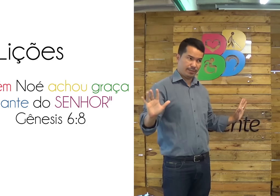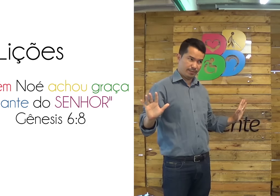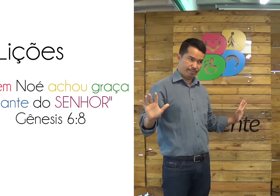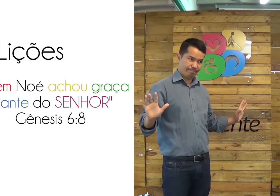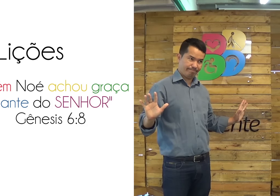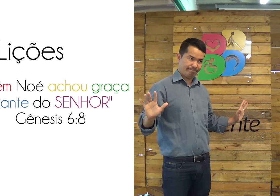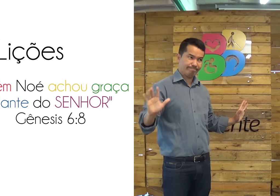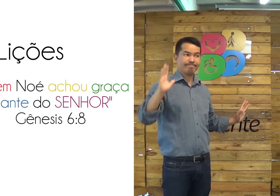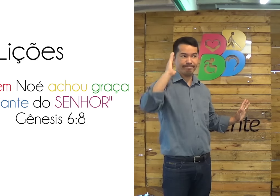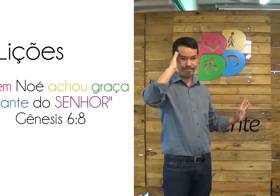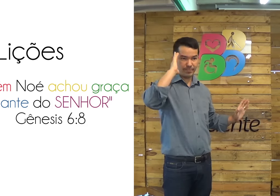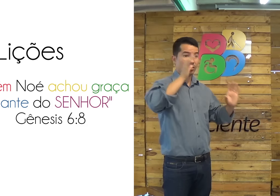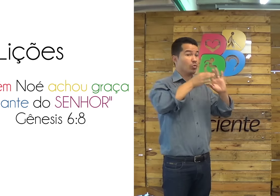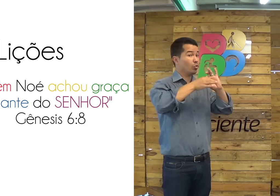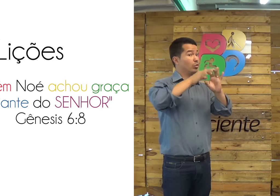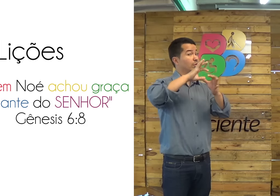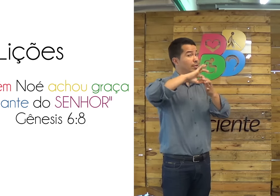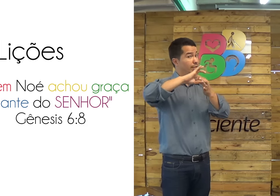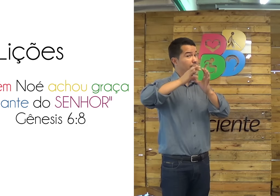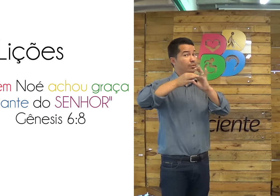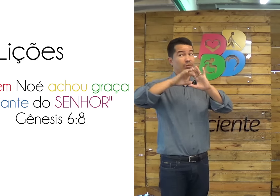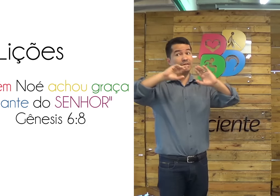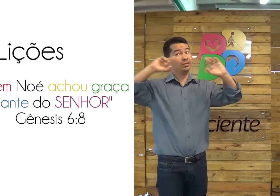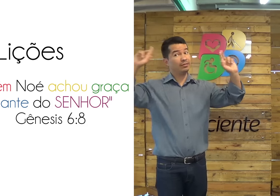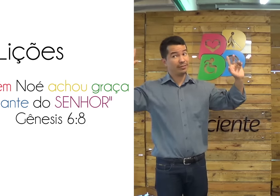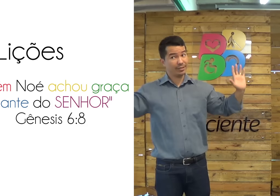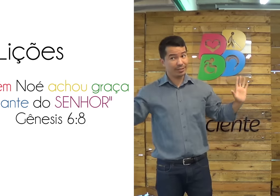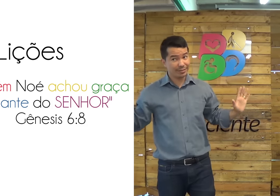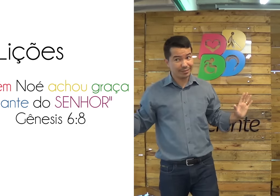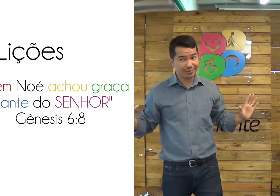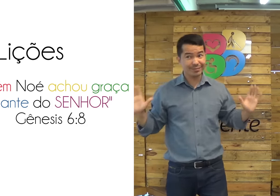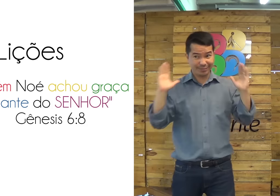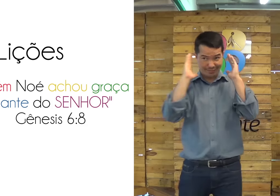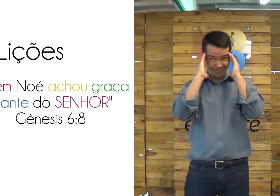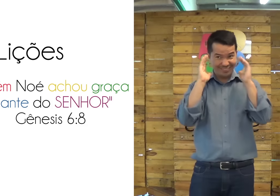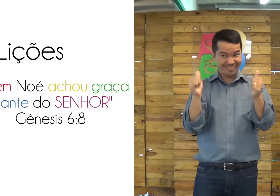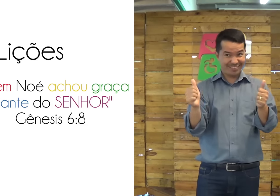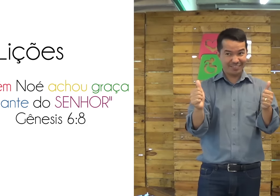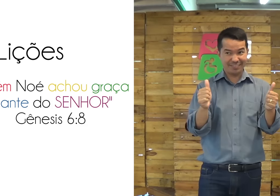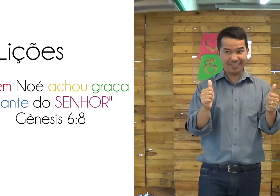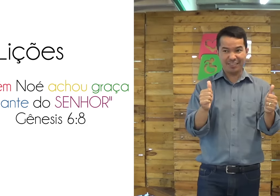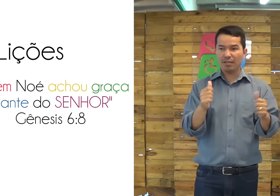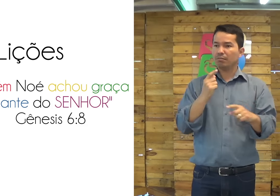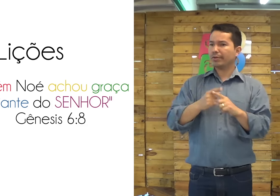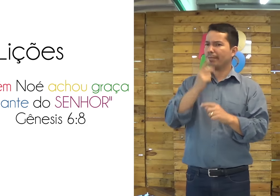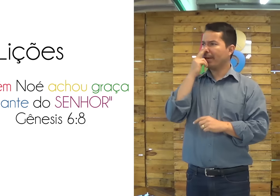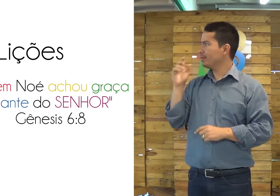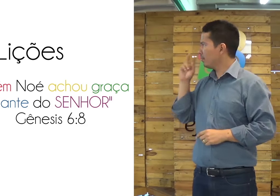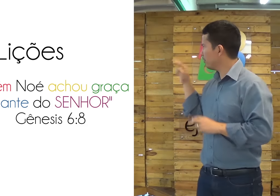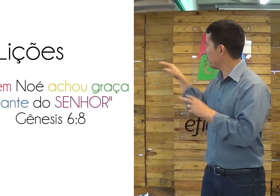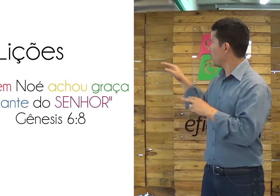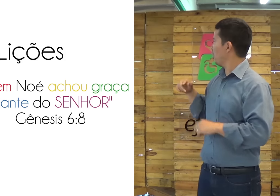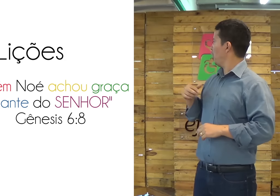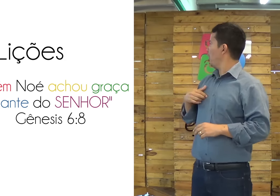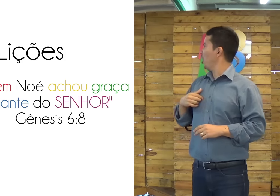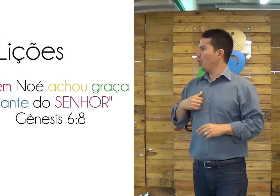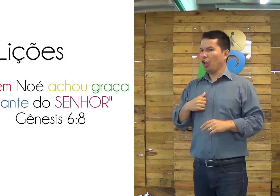significado diferente né um contexto diferente Vocês entenderam né porque parece ali